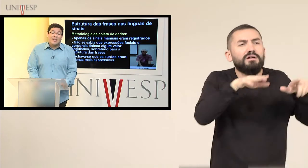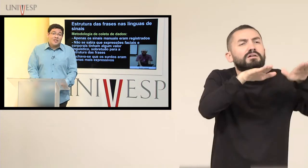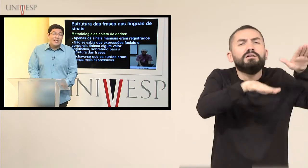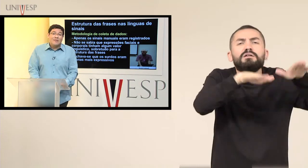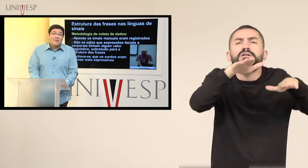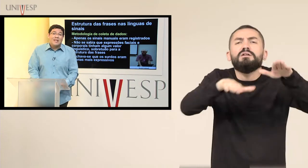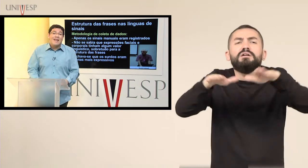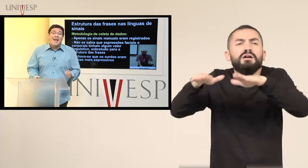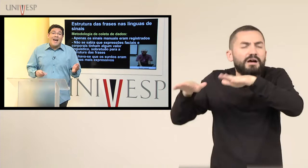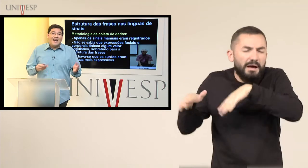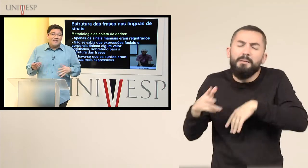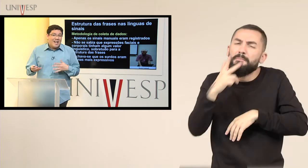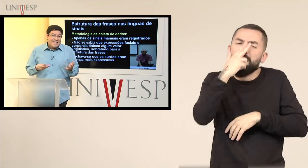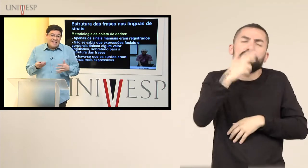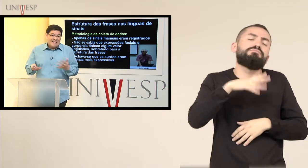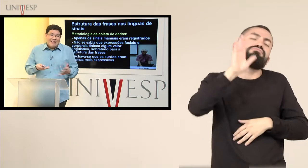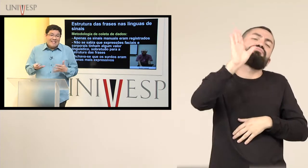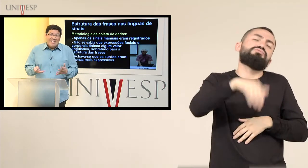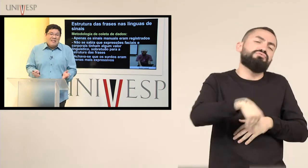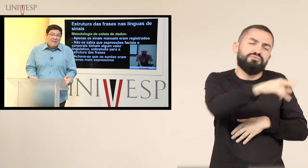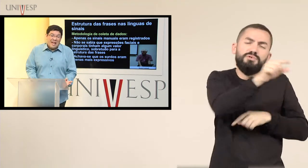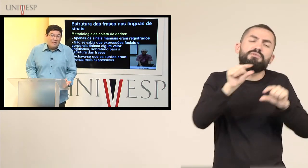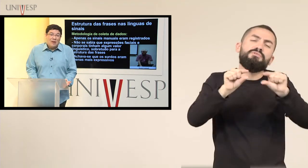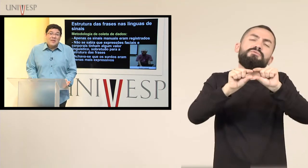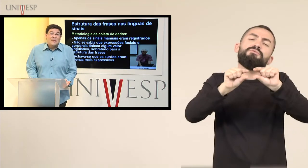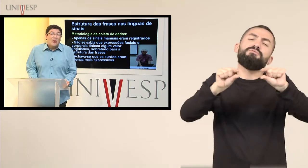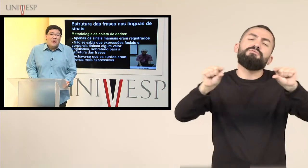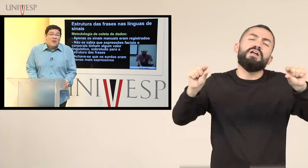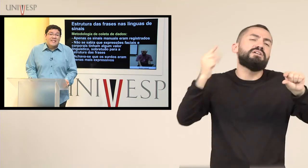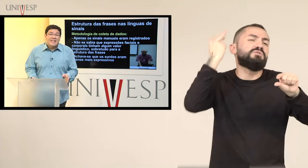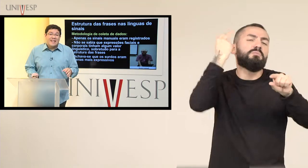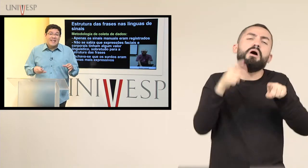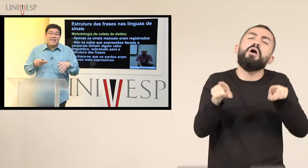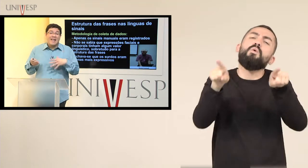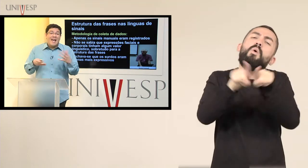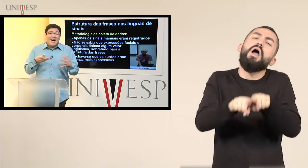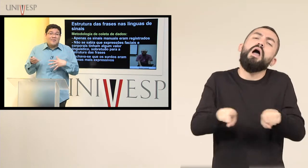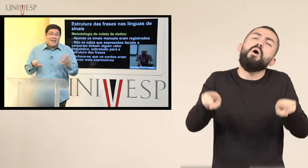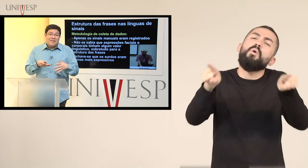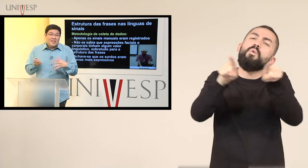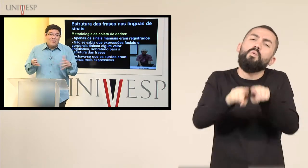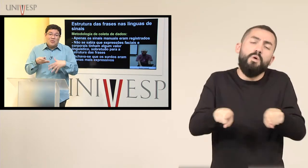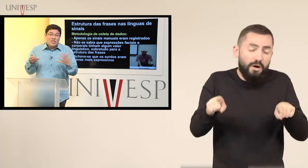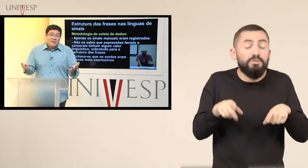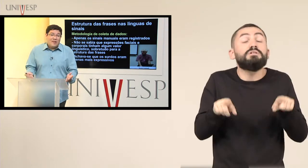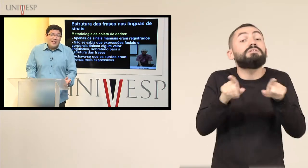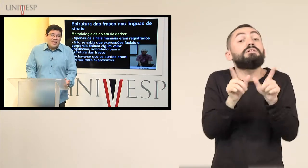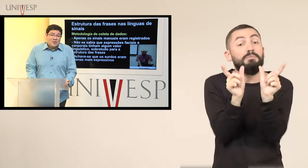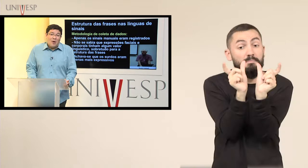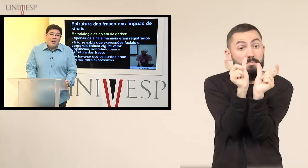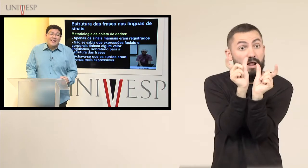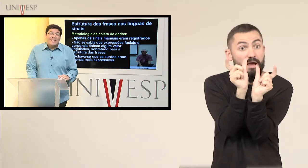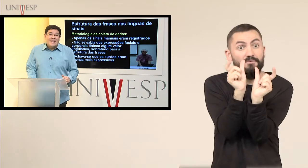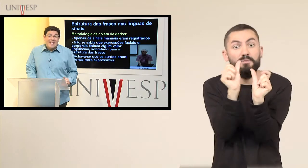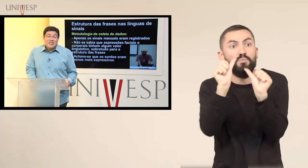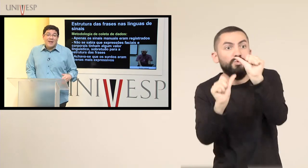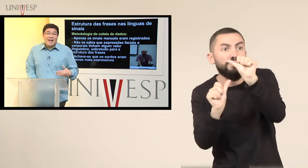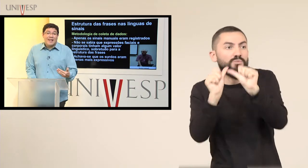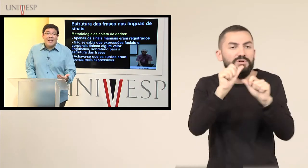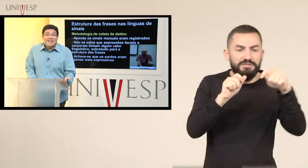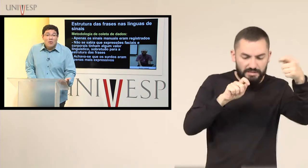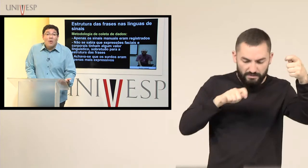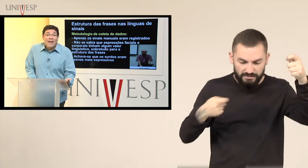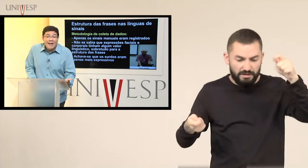pessoas acreditavam que as frases significavam a mesma coisa e que as palavras podiam variar sua ordem sem que